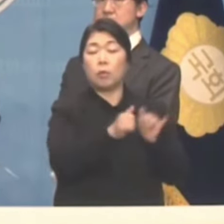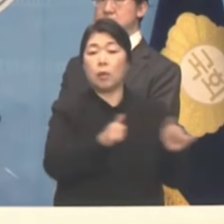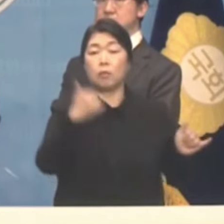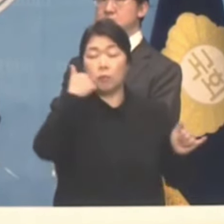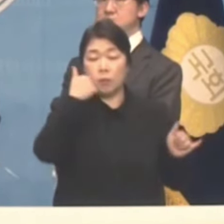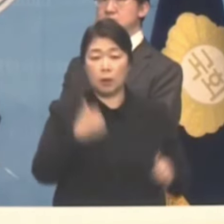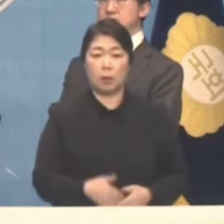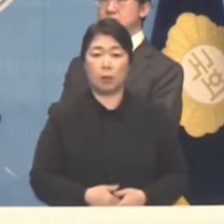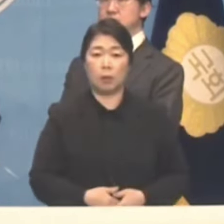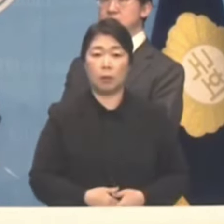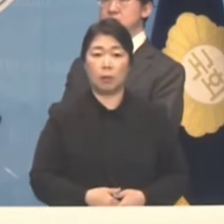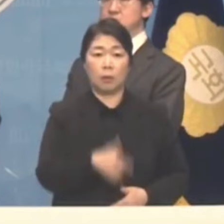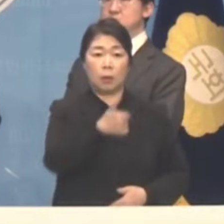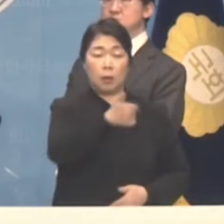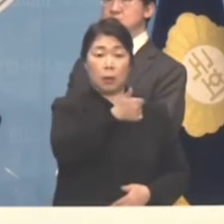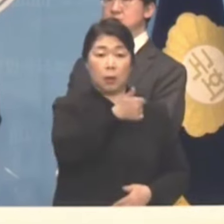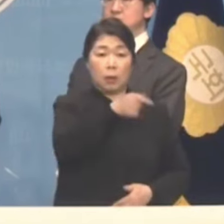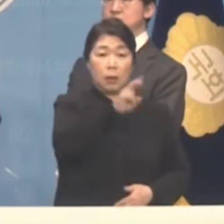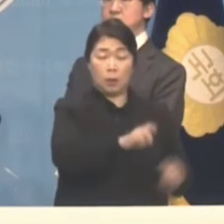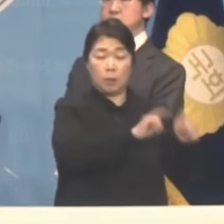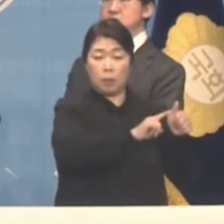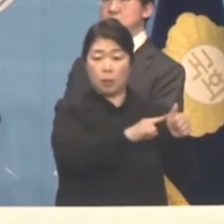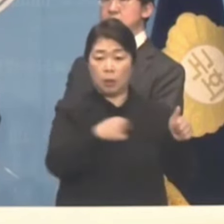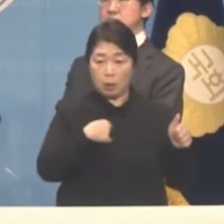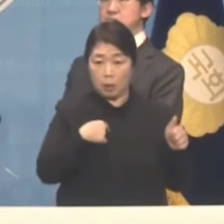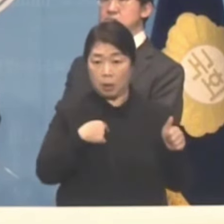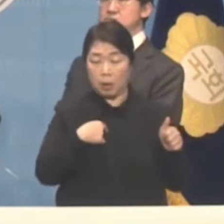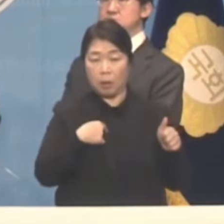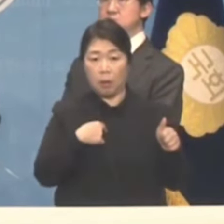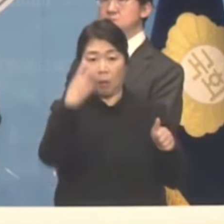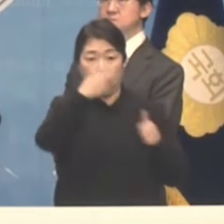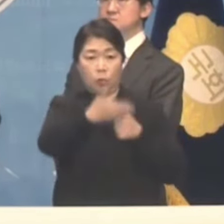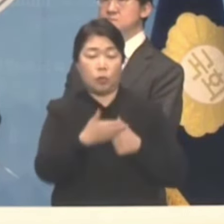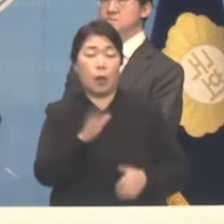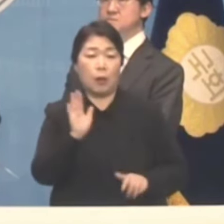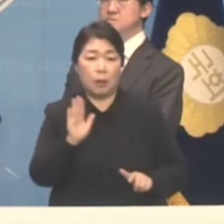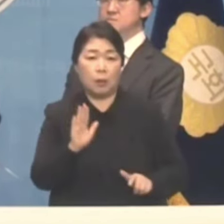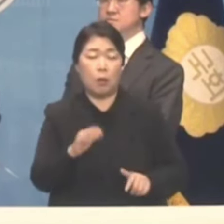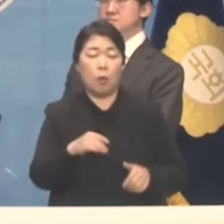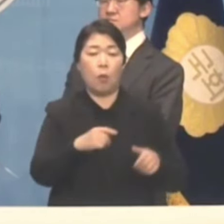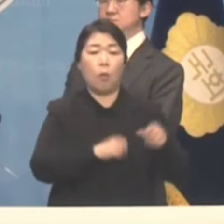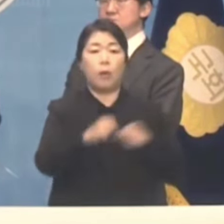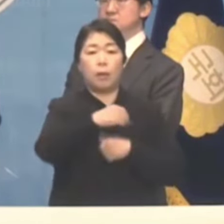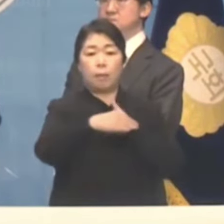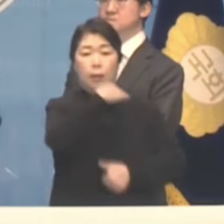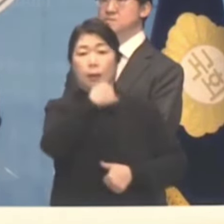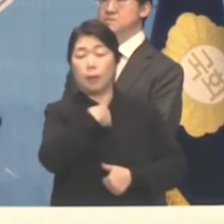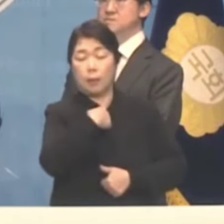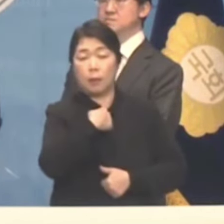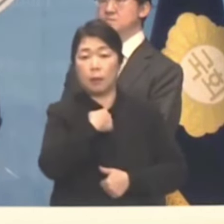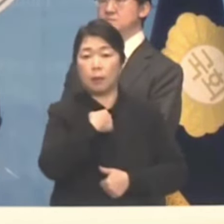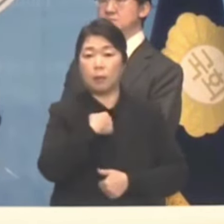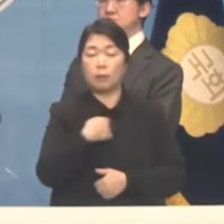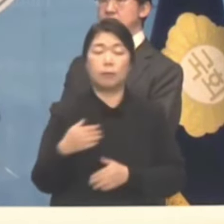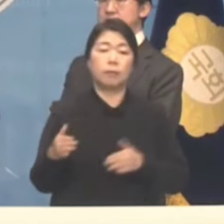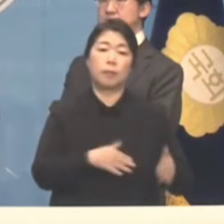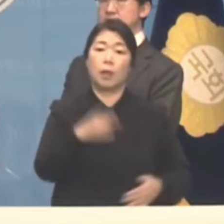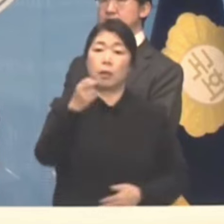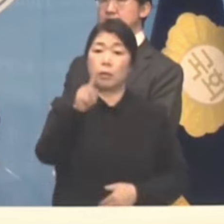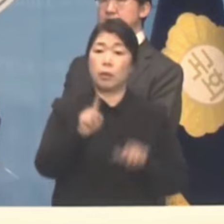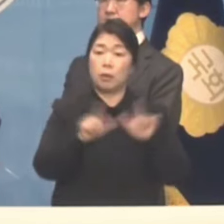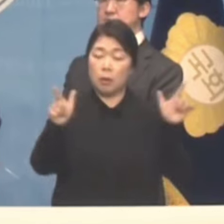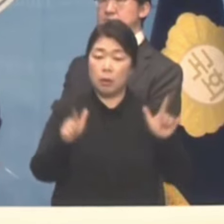저를 보호하려고 하지 않습니다 동교로 오히려 멀고 가자고 했습니다 그리고 2021년에 저는